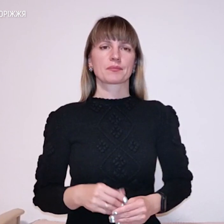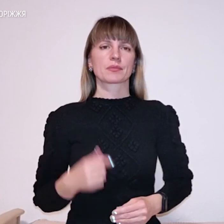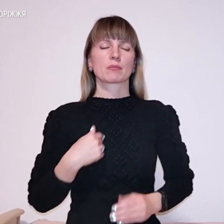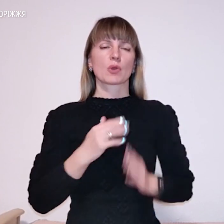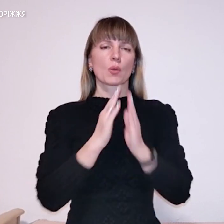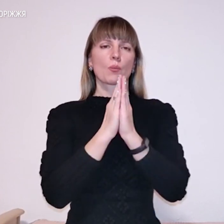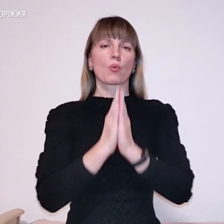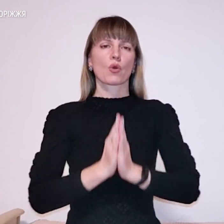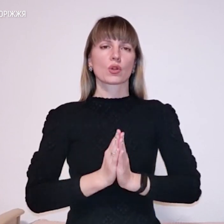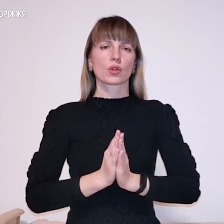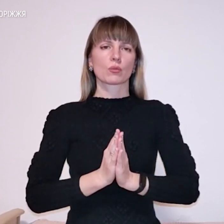що